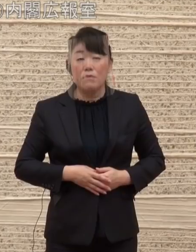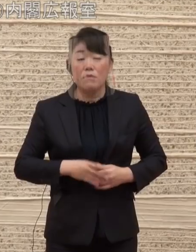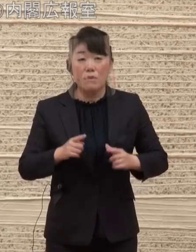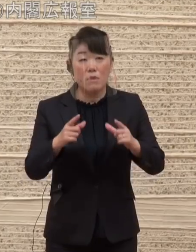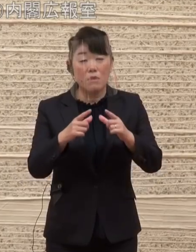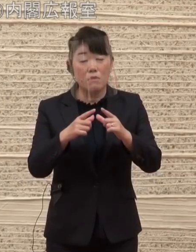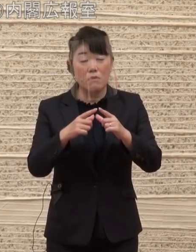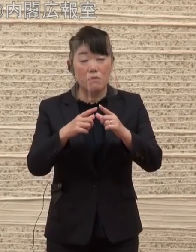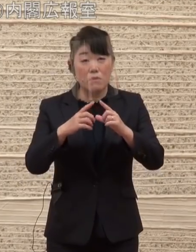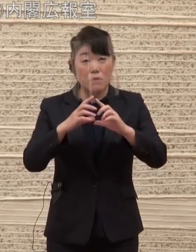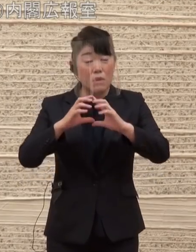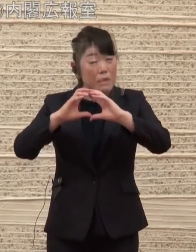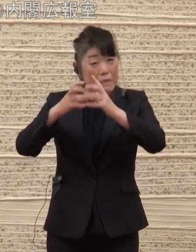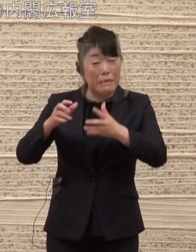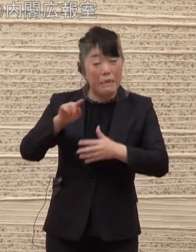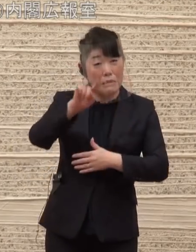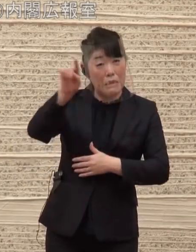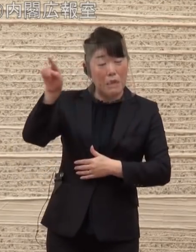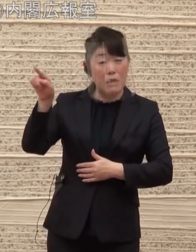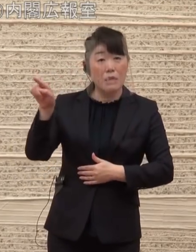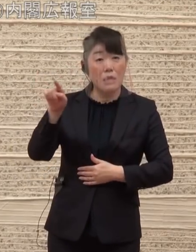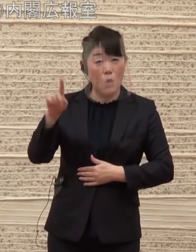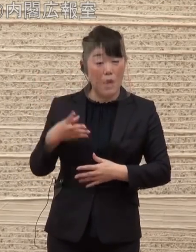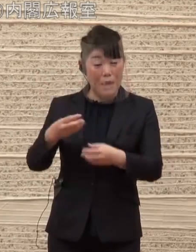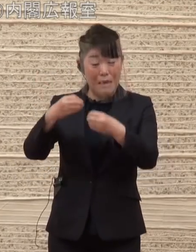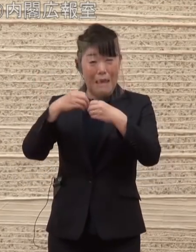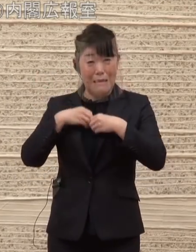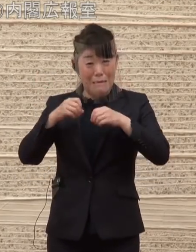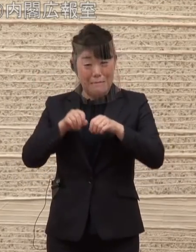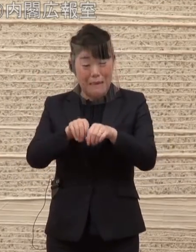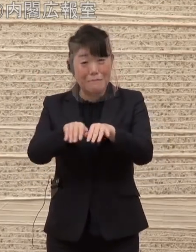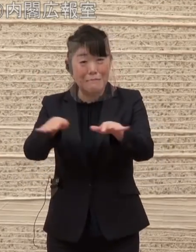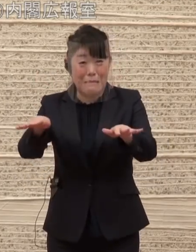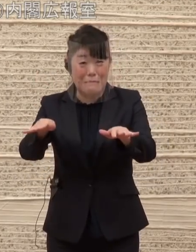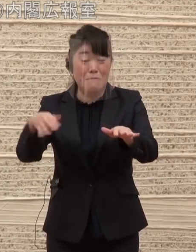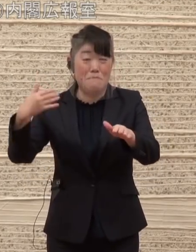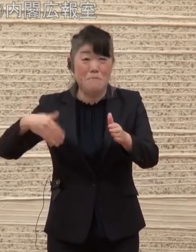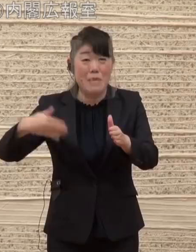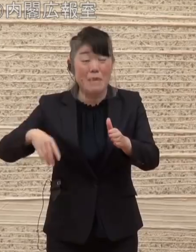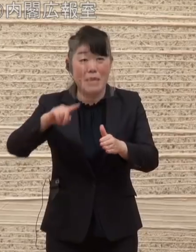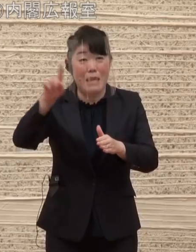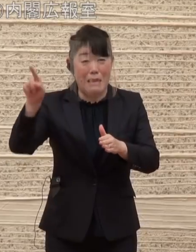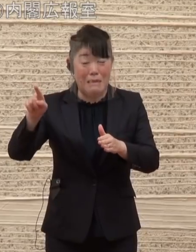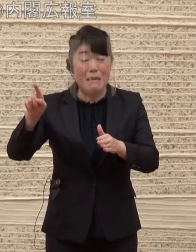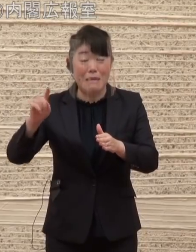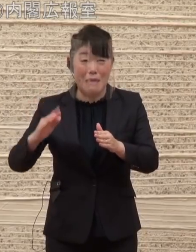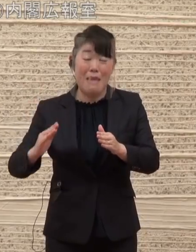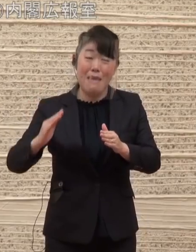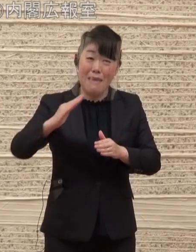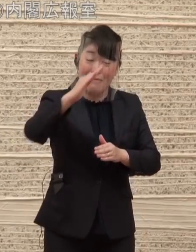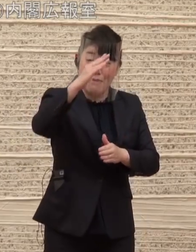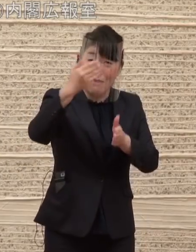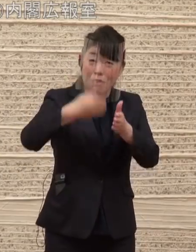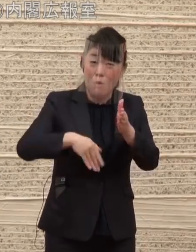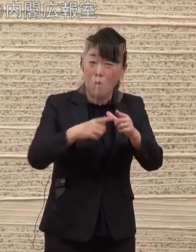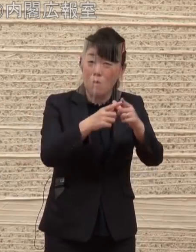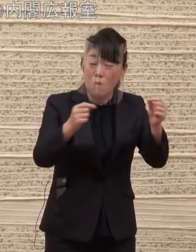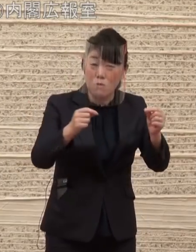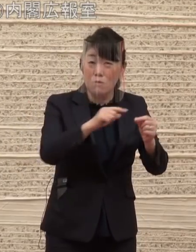ここは匂いとは依然として関西の拡大が広がっておりますし新興国や途上国を中心に